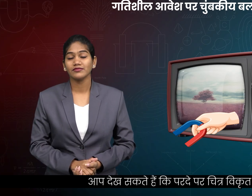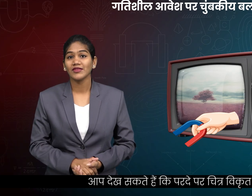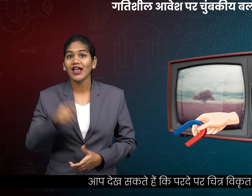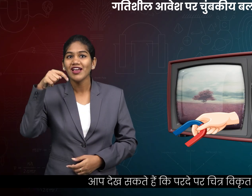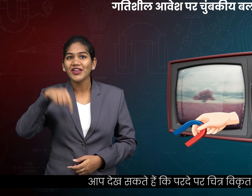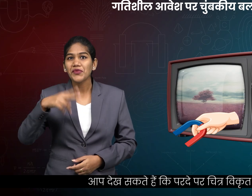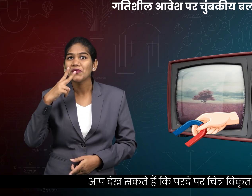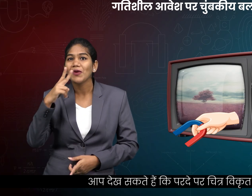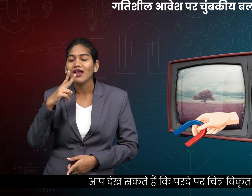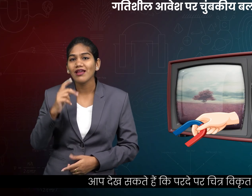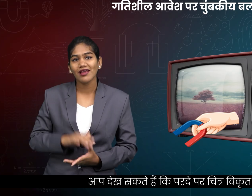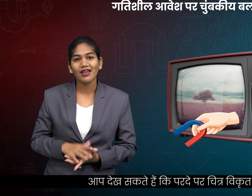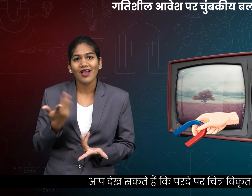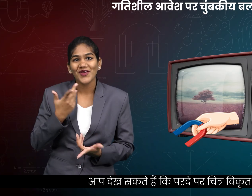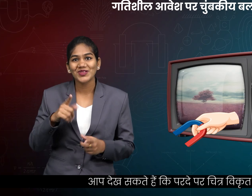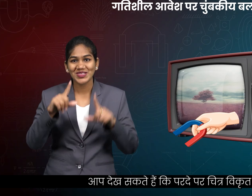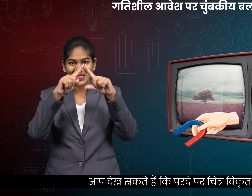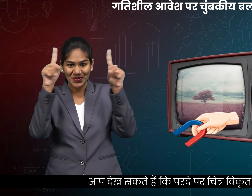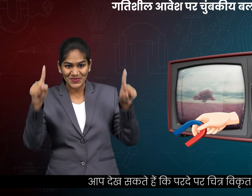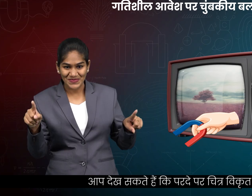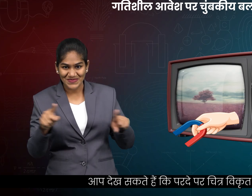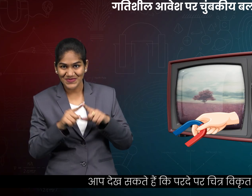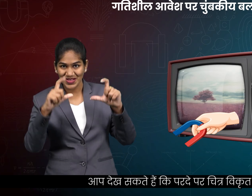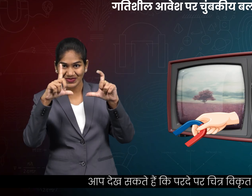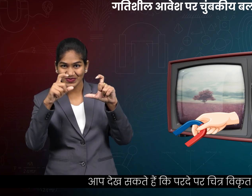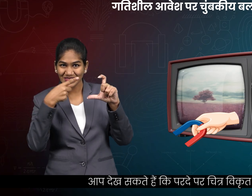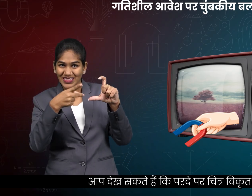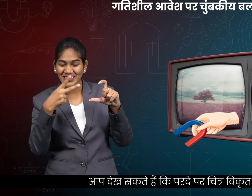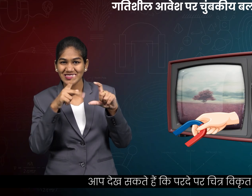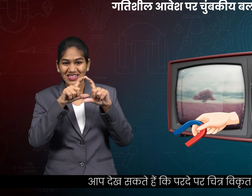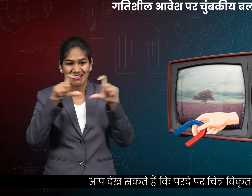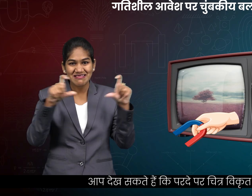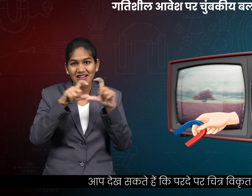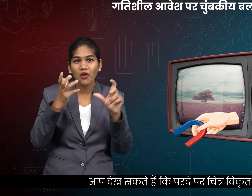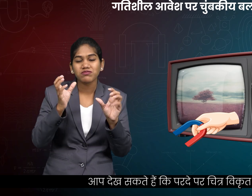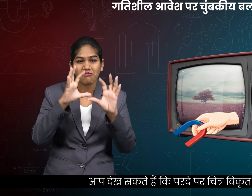आप देख सकते हैं कि पर्दे पर चित्र विकृत है।